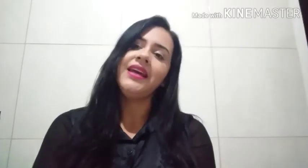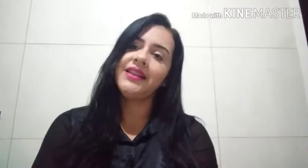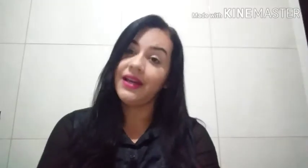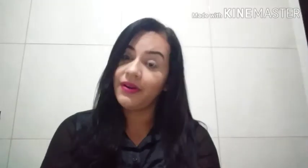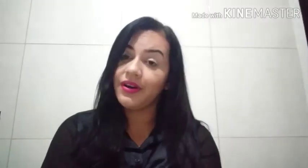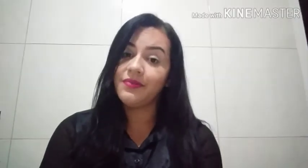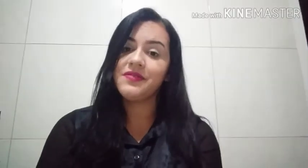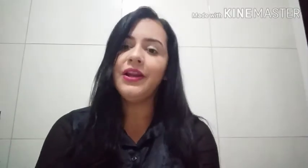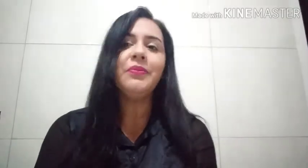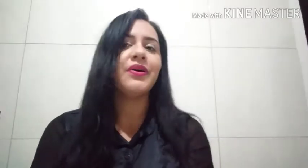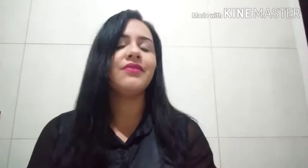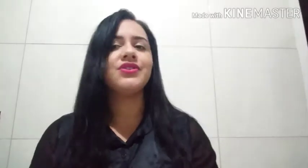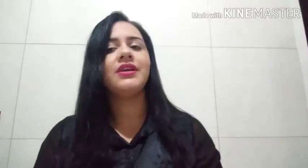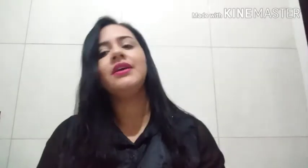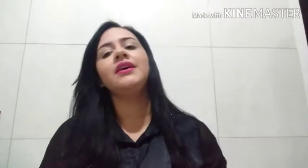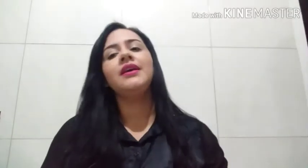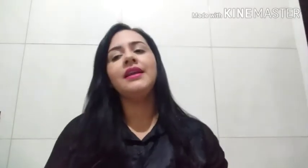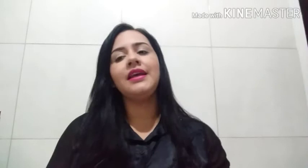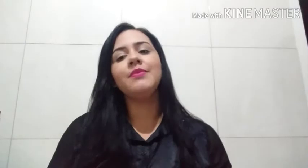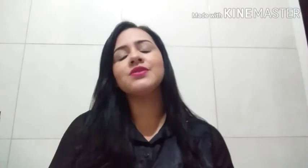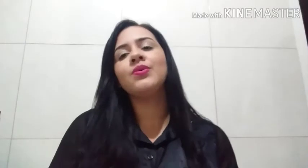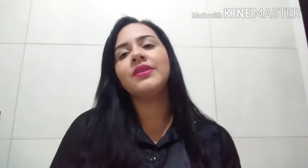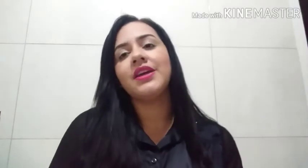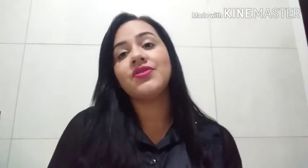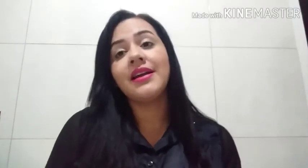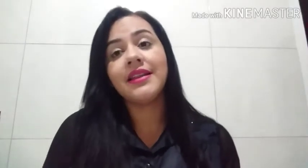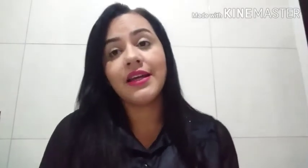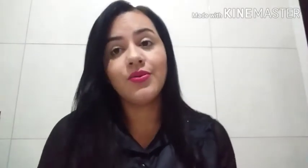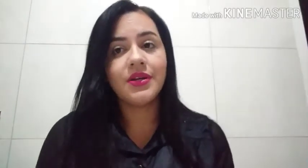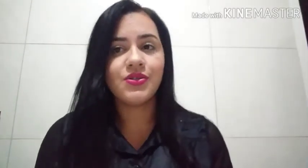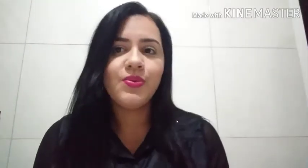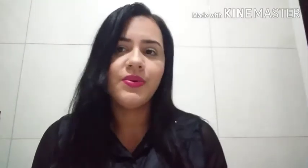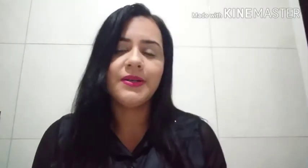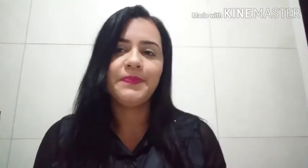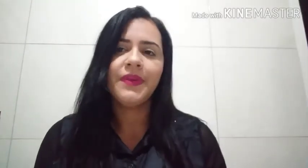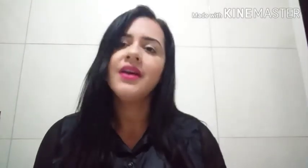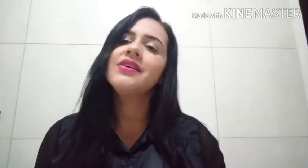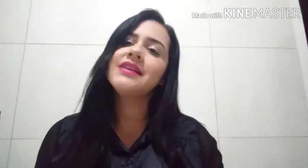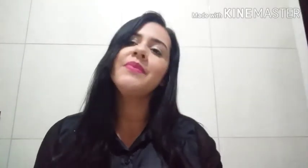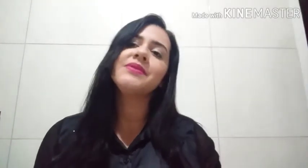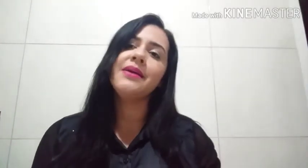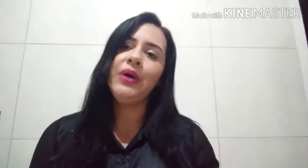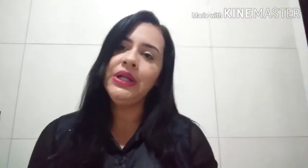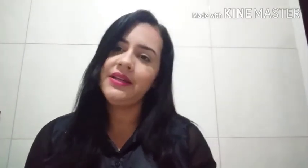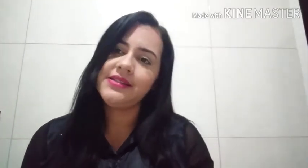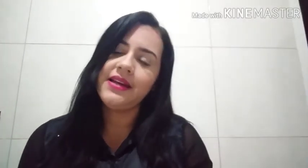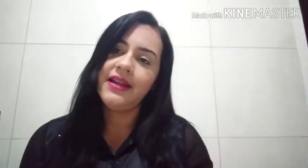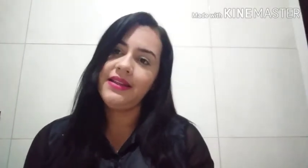Então, agora vamos falar um pouquinho de Libras no contexto da literatura surda. Nós sabemos a importância que a